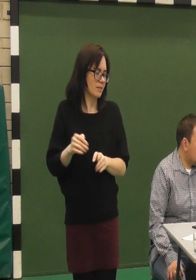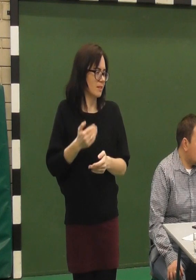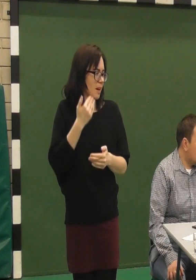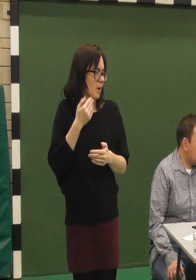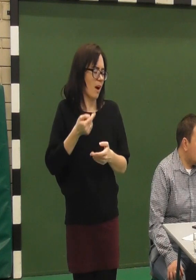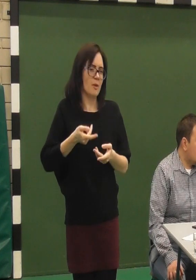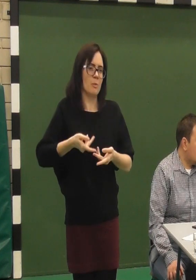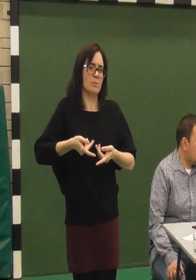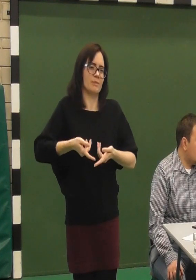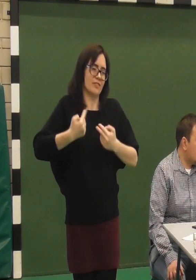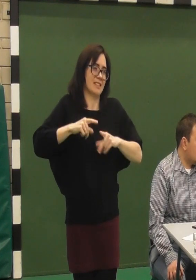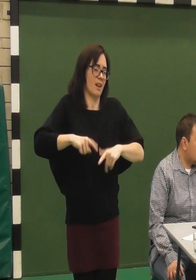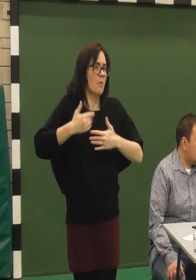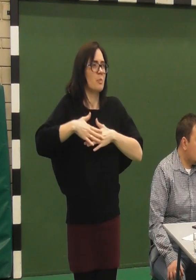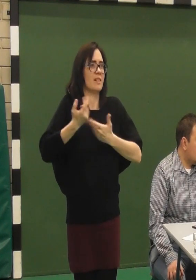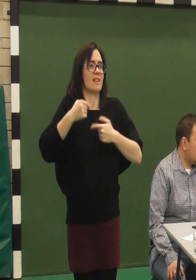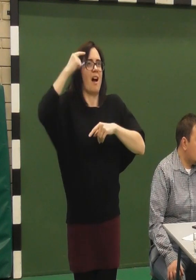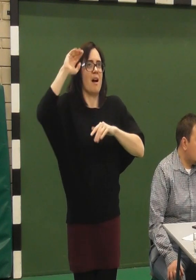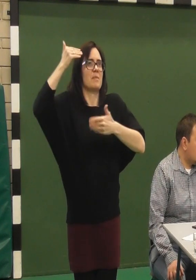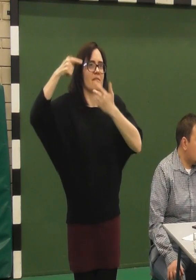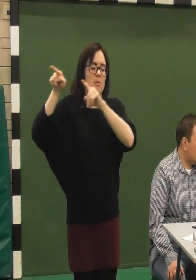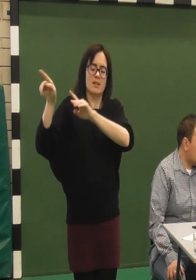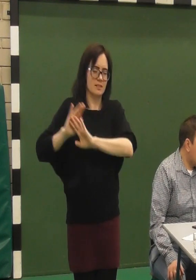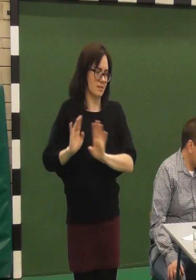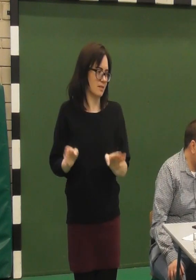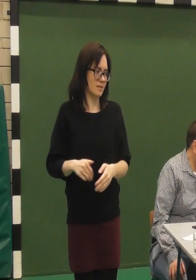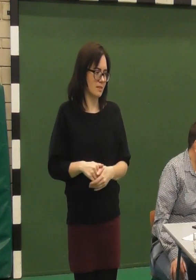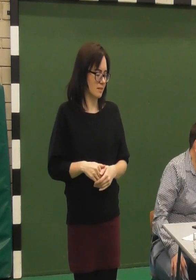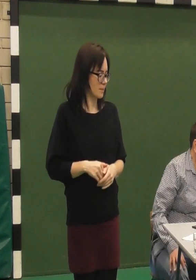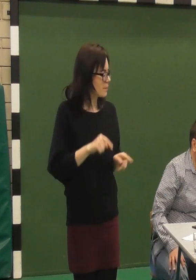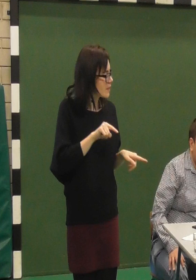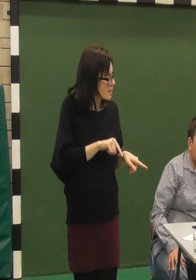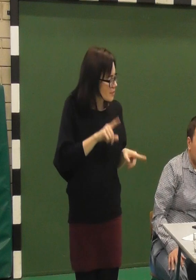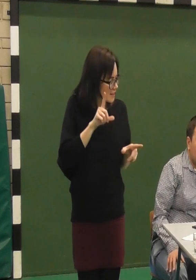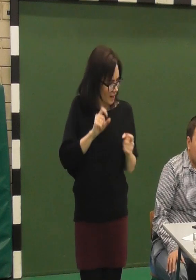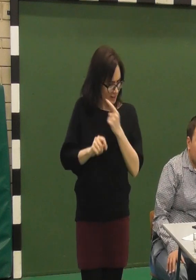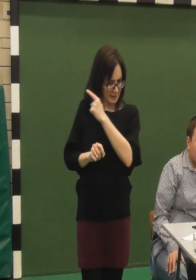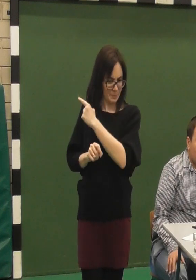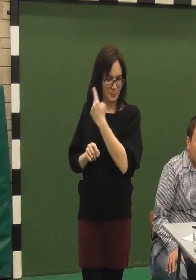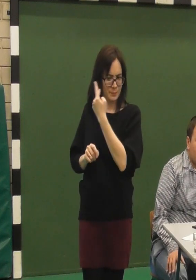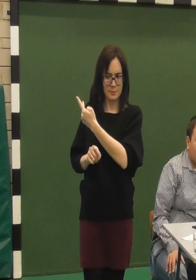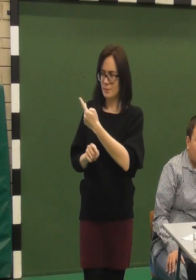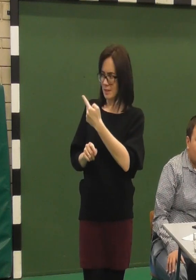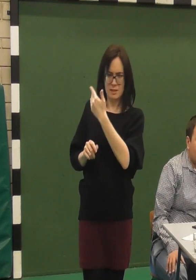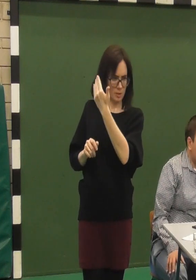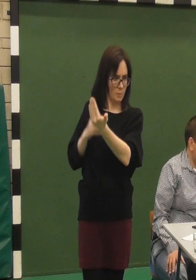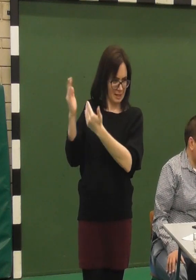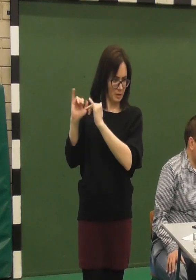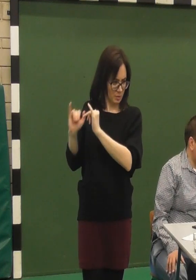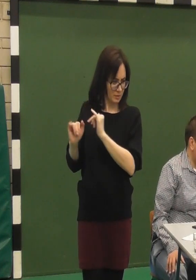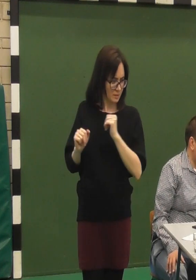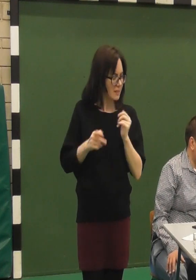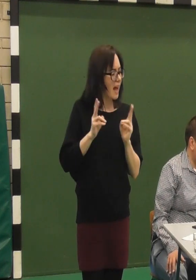újraélni. Ez valami ottan történt. És ezen a képben, amit látunk itt a szomszédok szerepelnek, ki az, aki